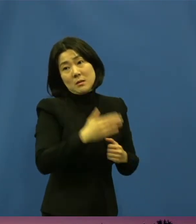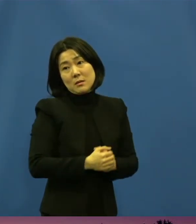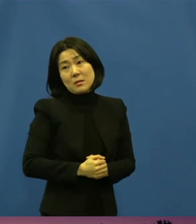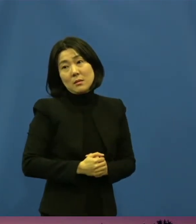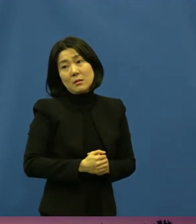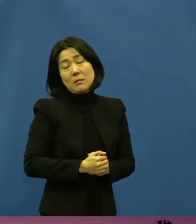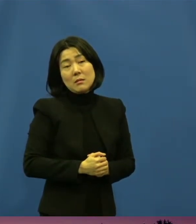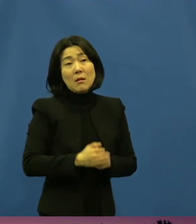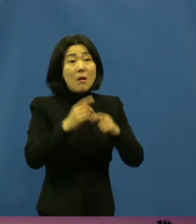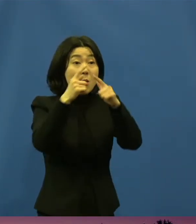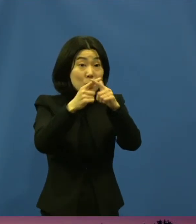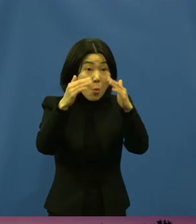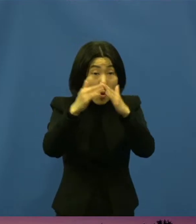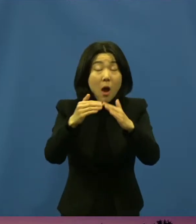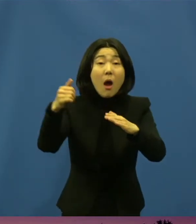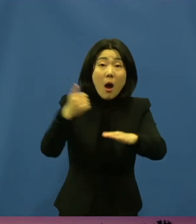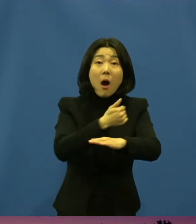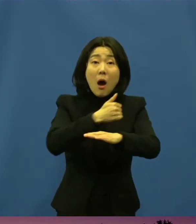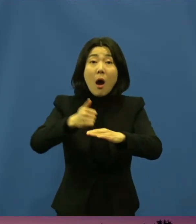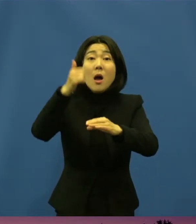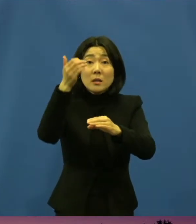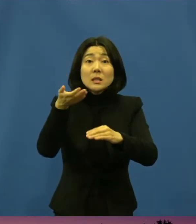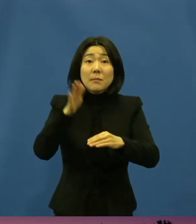교회는 나오는데 마음은 세상을 향해 있어.